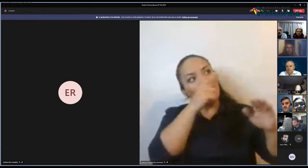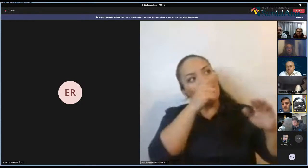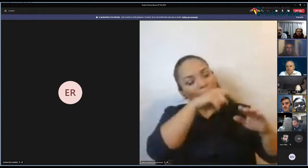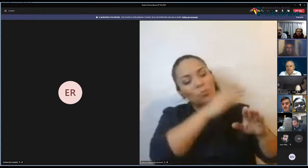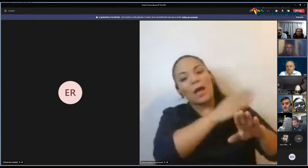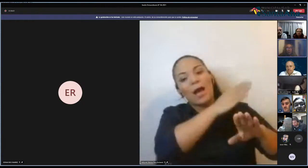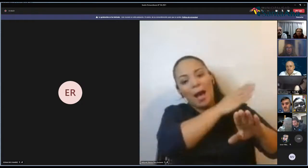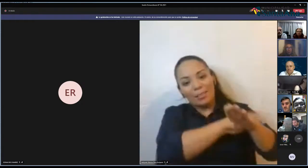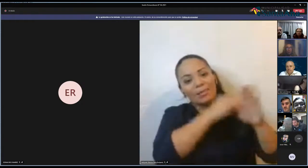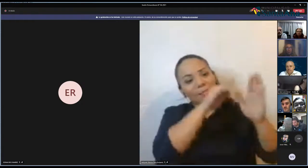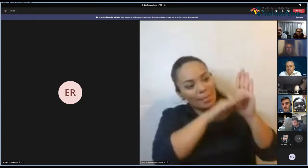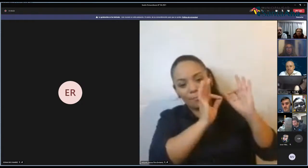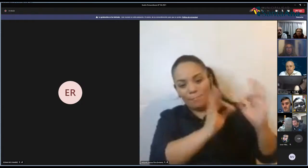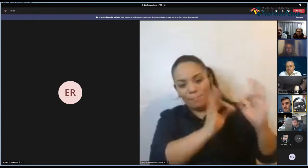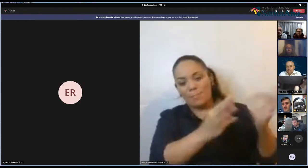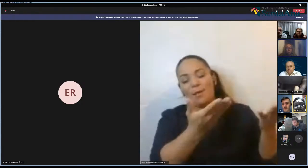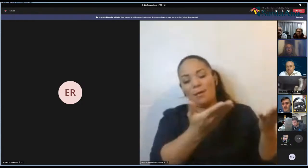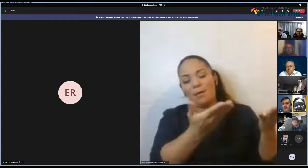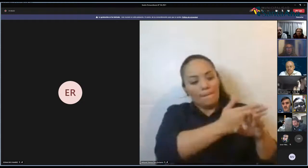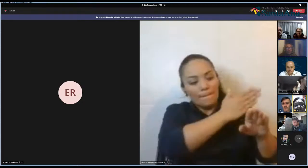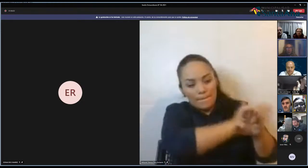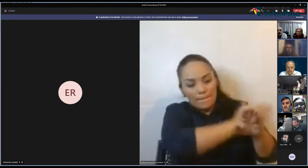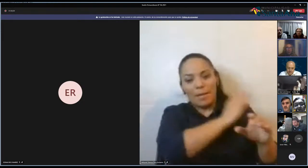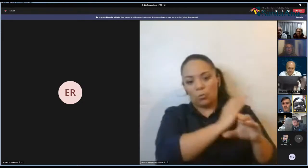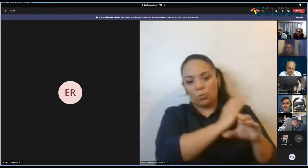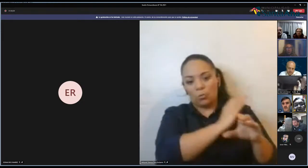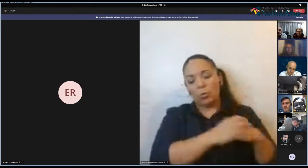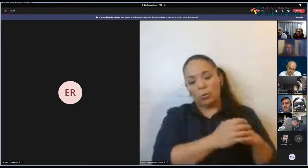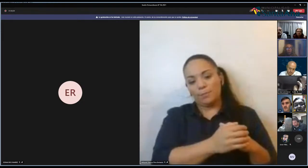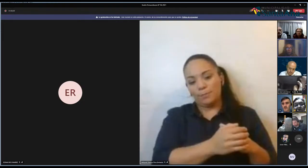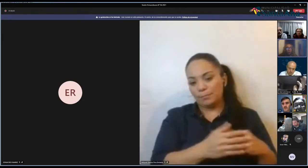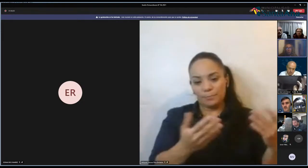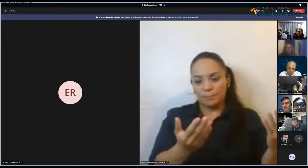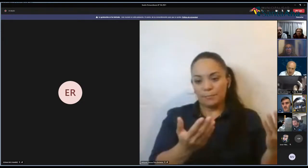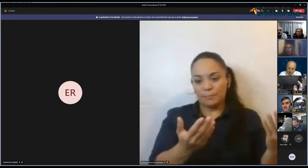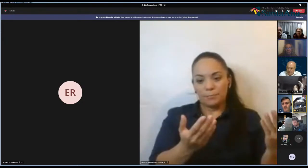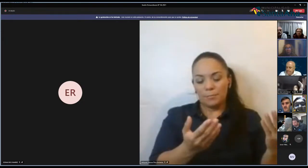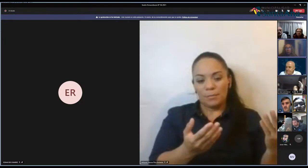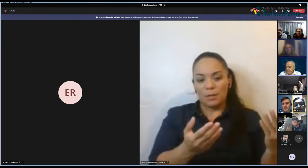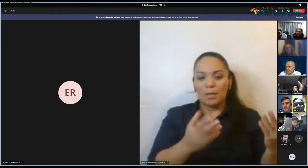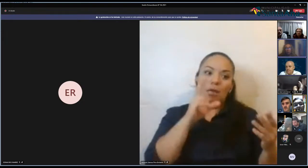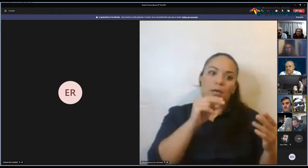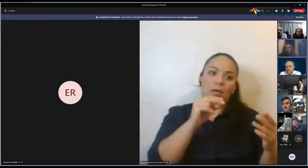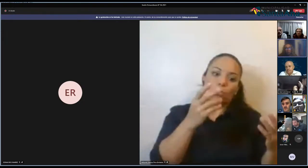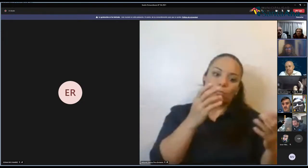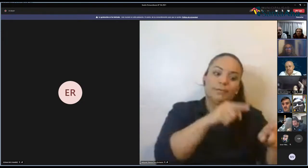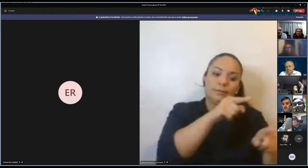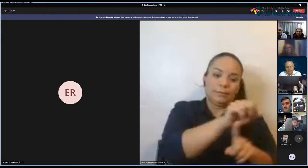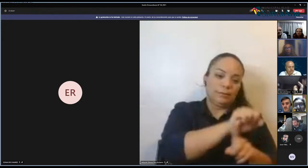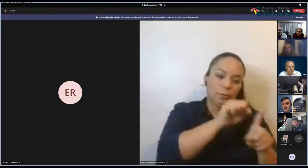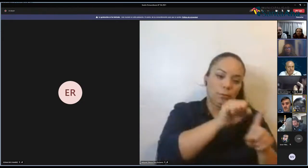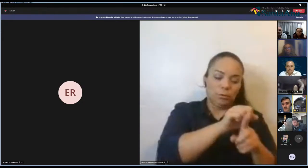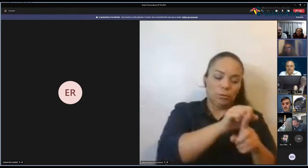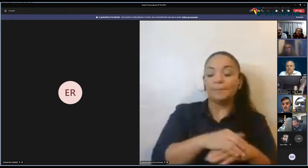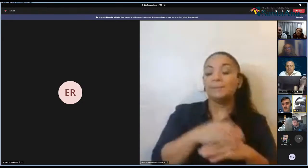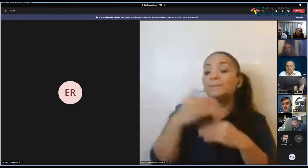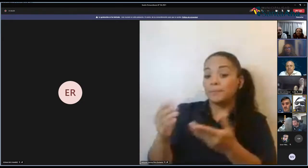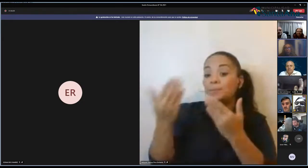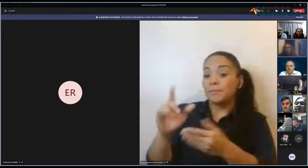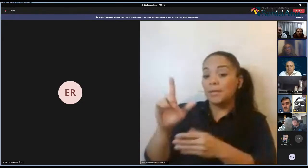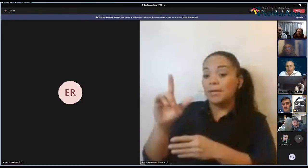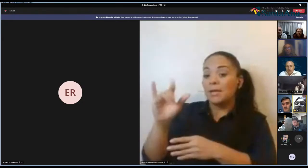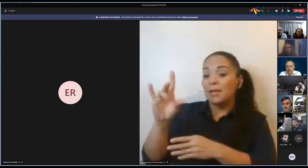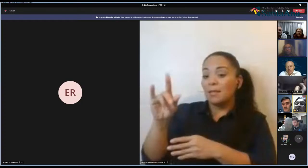digamos de precaución verdad y que no que nos lleven a esta situación tiene la palabra doña lydia la cayó